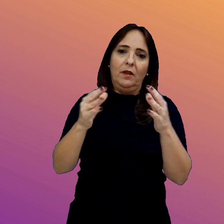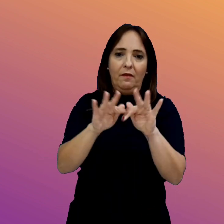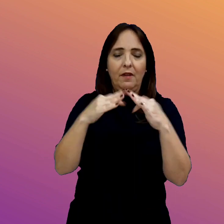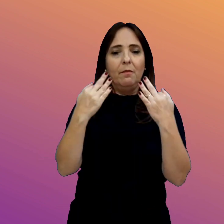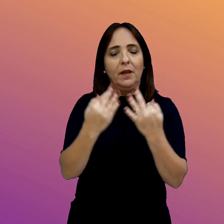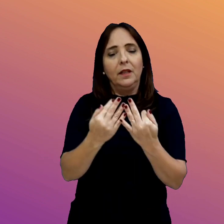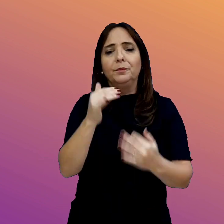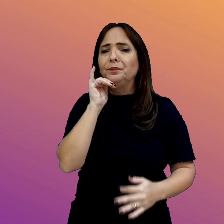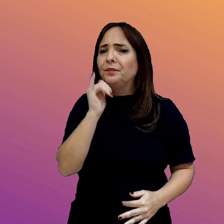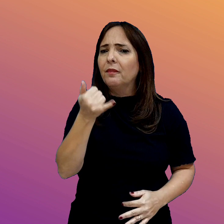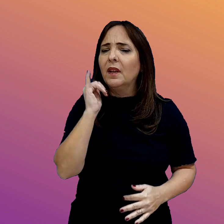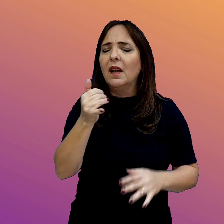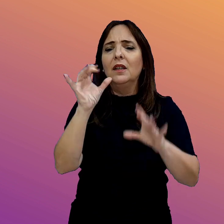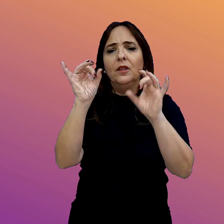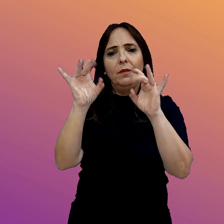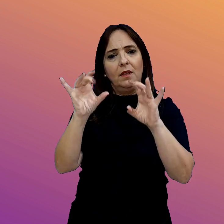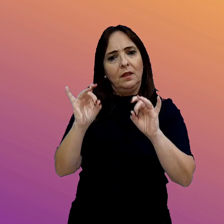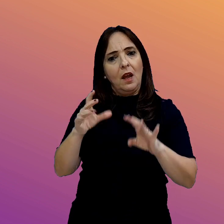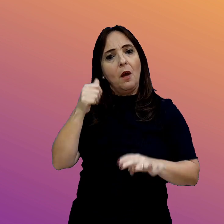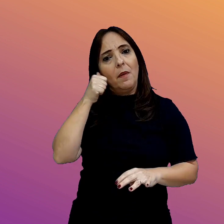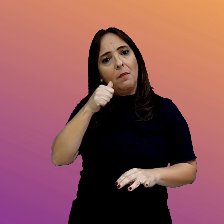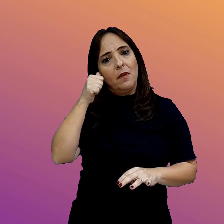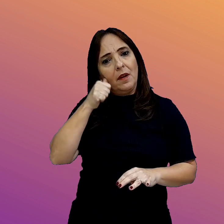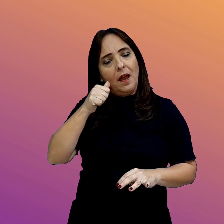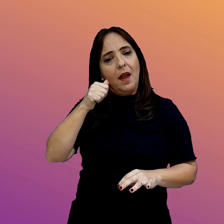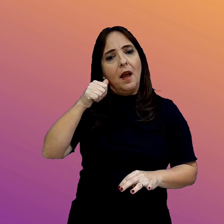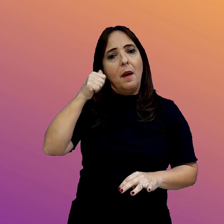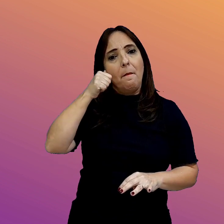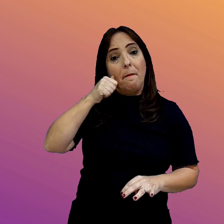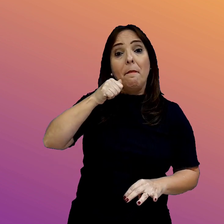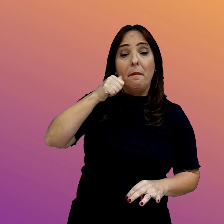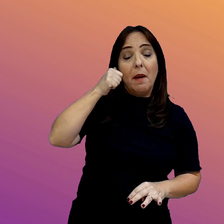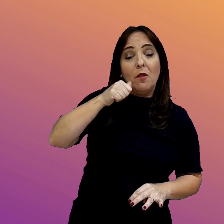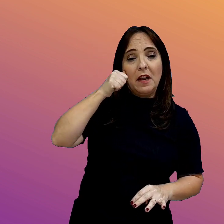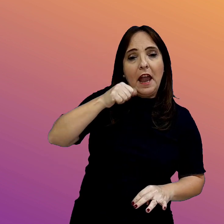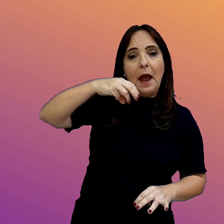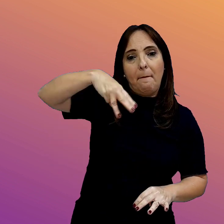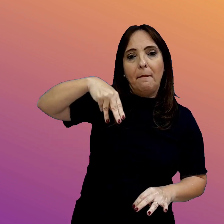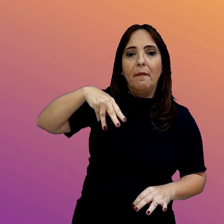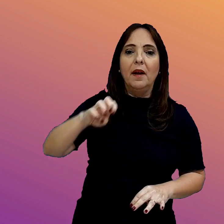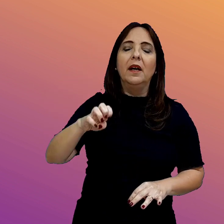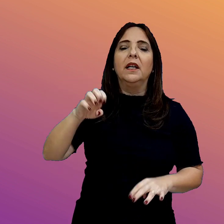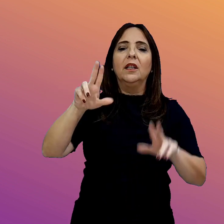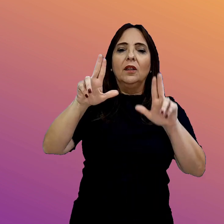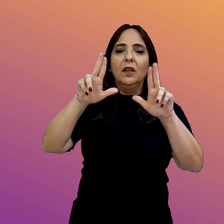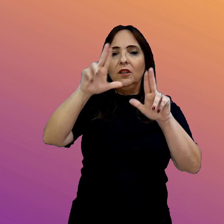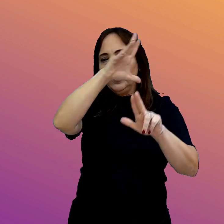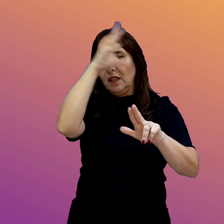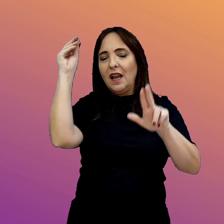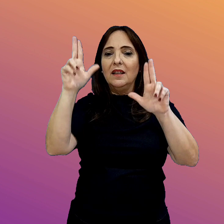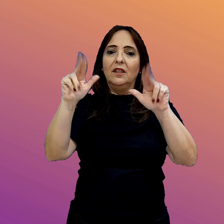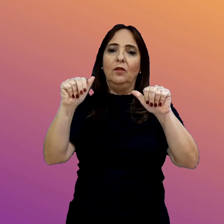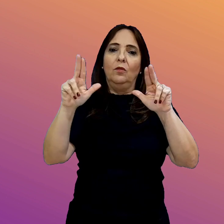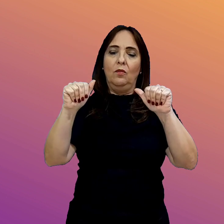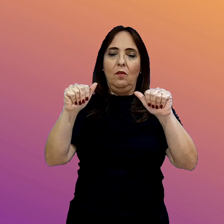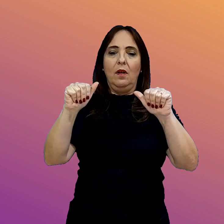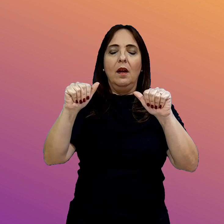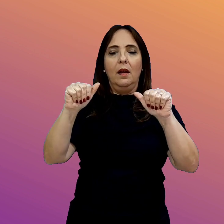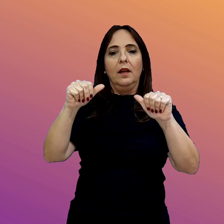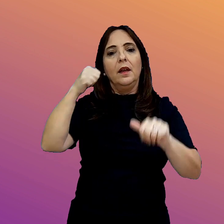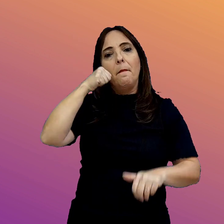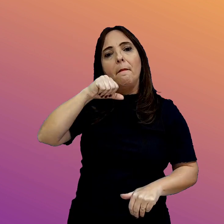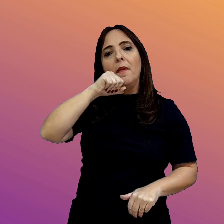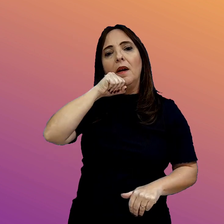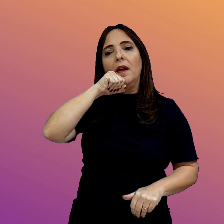mulheres, que elas não esqueçam que elas são as principais intercessoras da sua casa. Mãe,